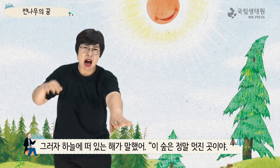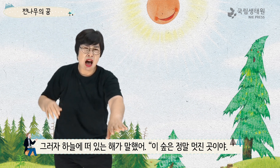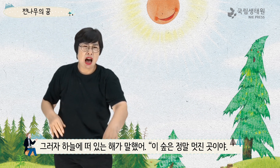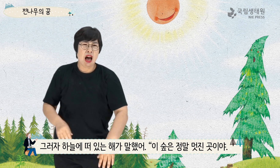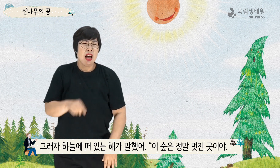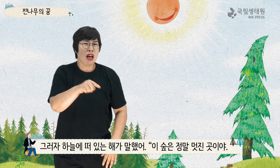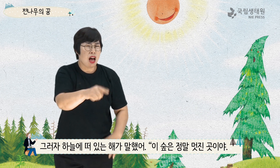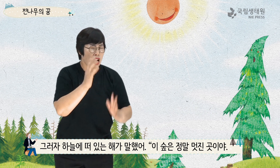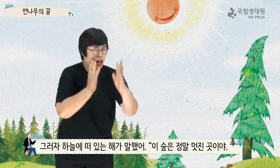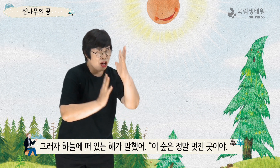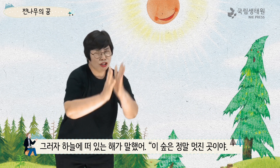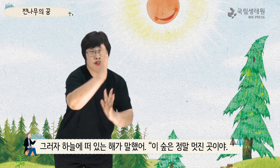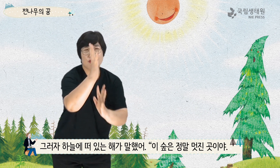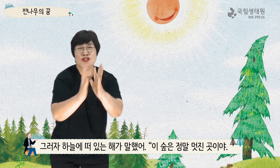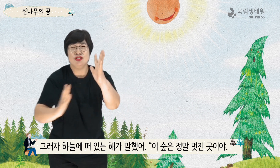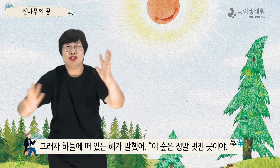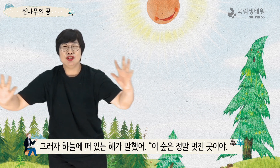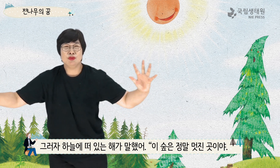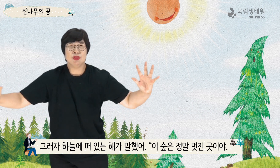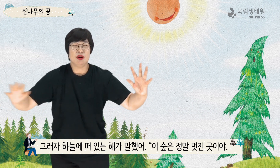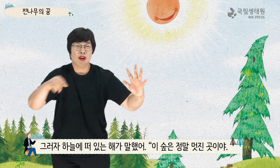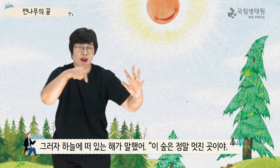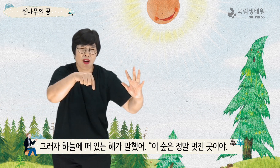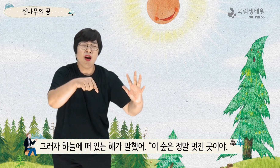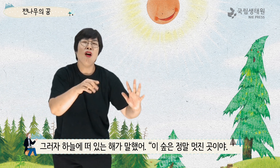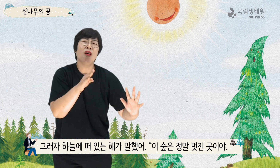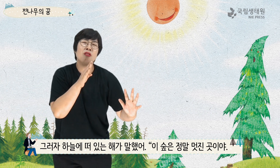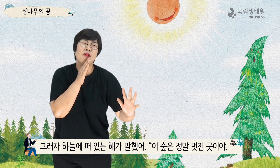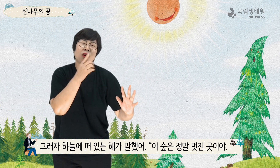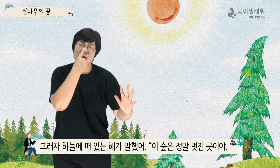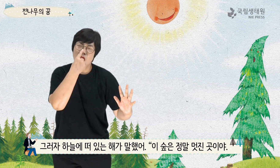이 숲은 정말 멋진 곳이야.